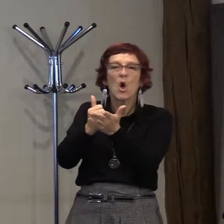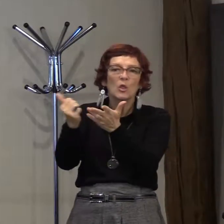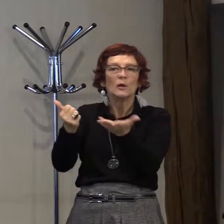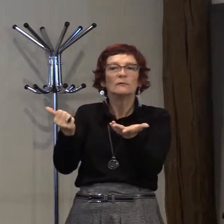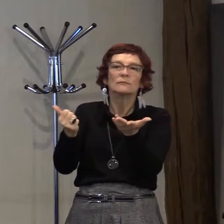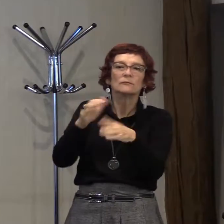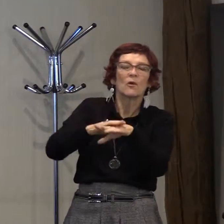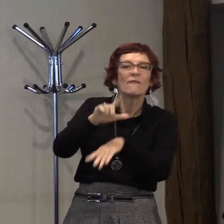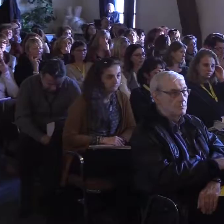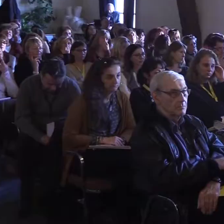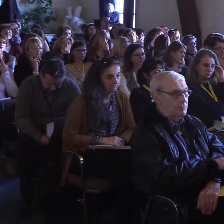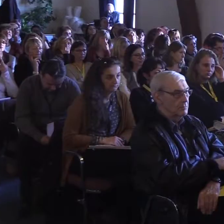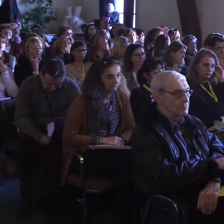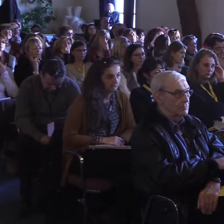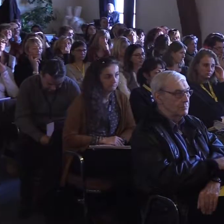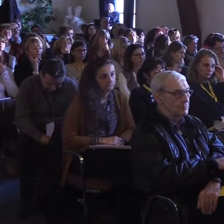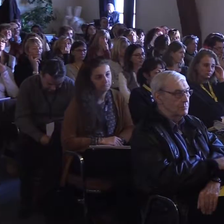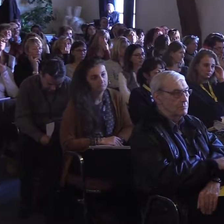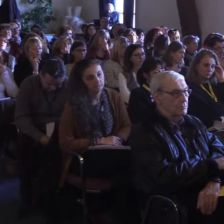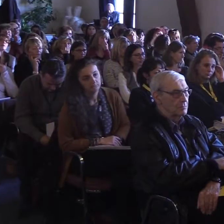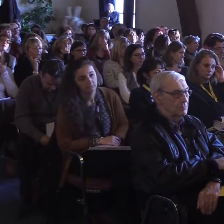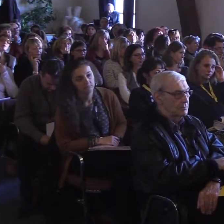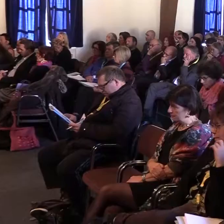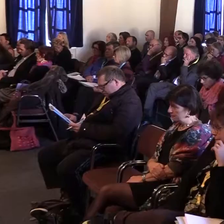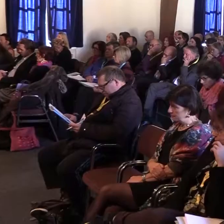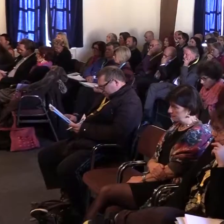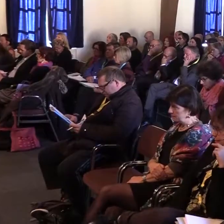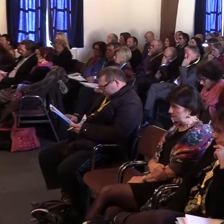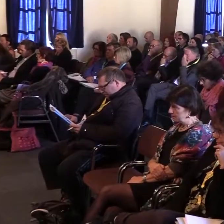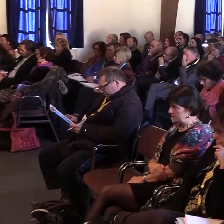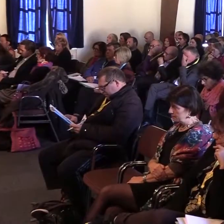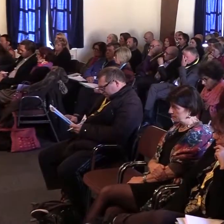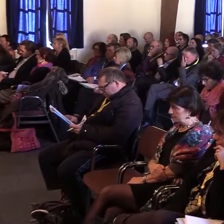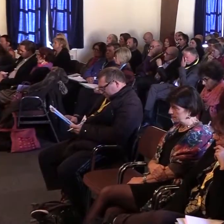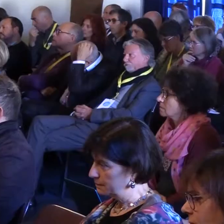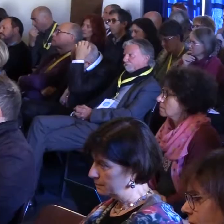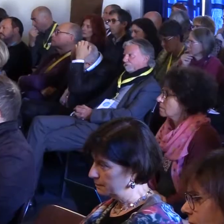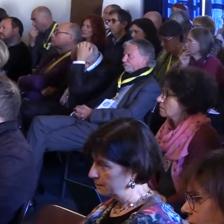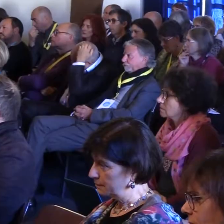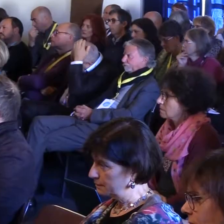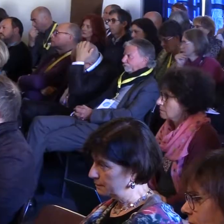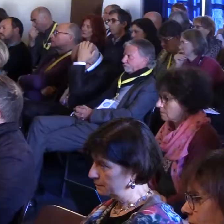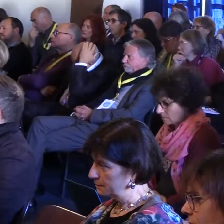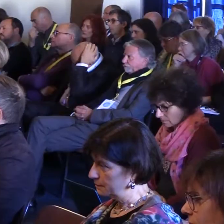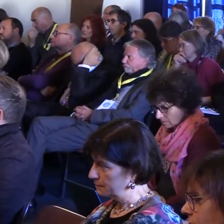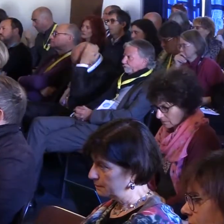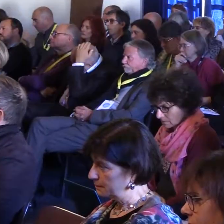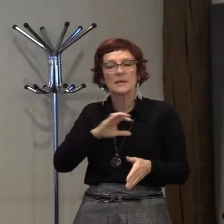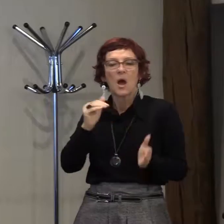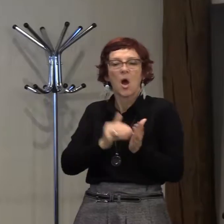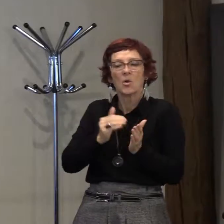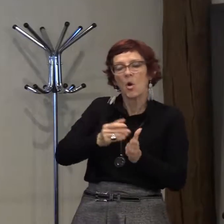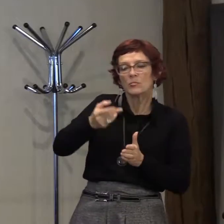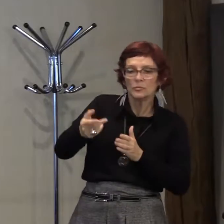été sélectionné par le ministère de la Santé. Ce dispositif doit nous permettre d'améliorer encore les démarches de soutien aux